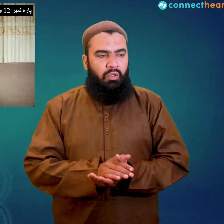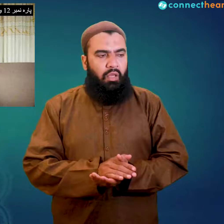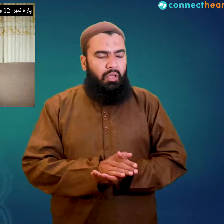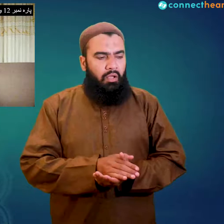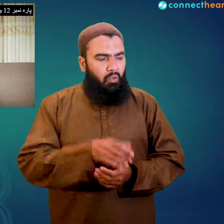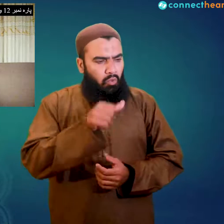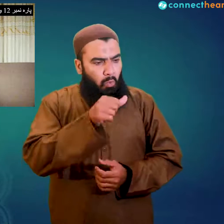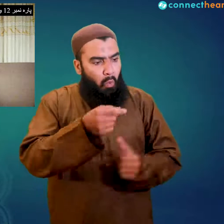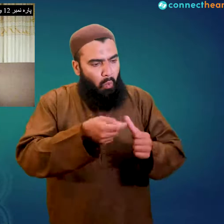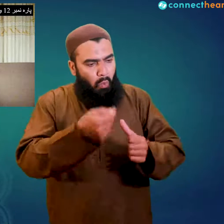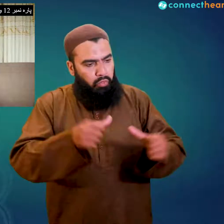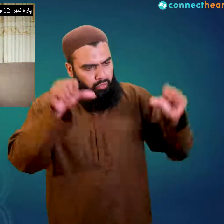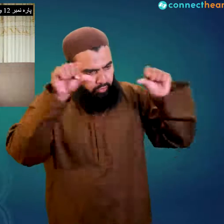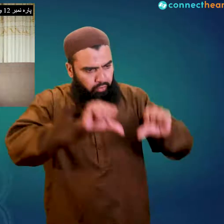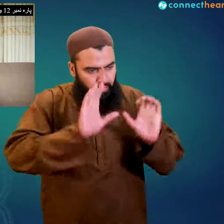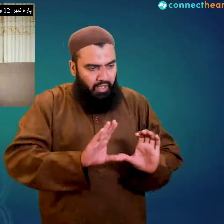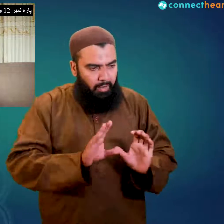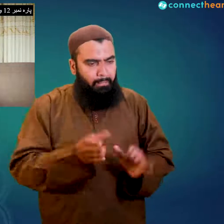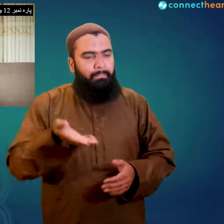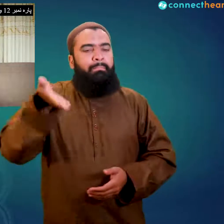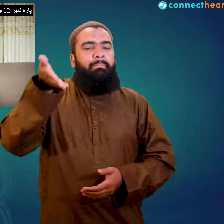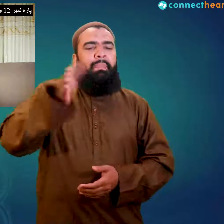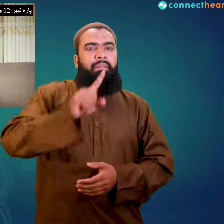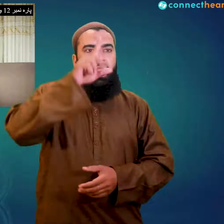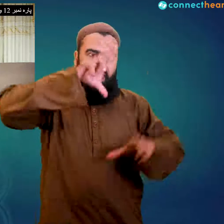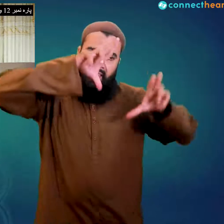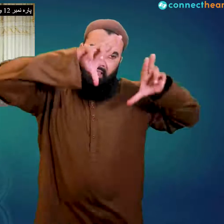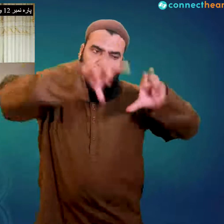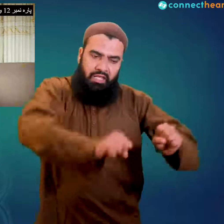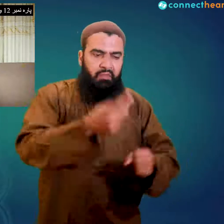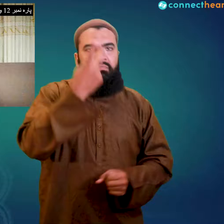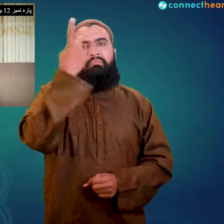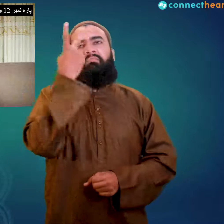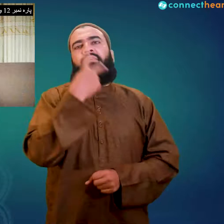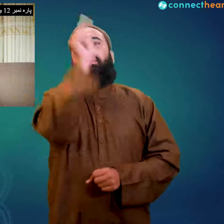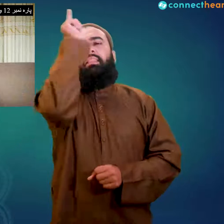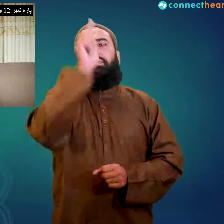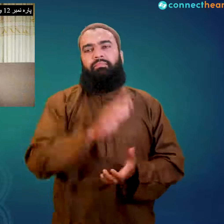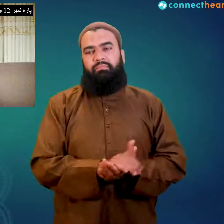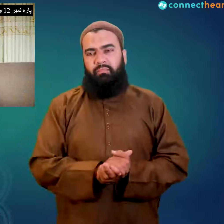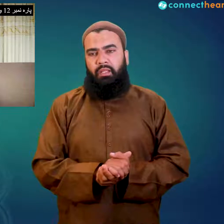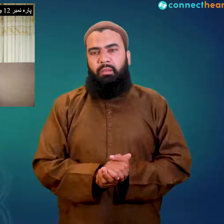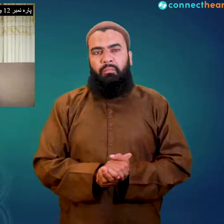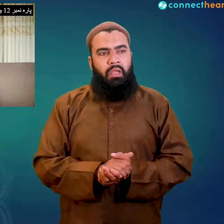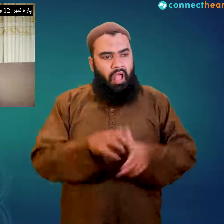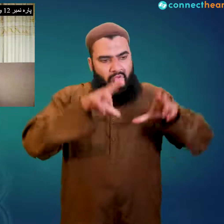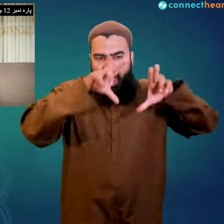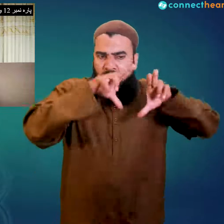لائے، اپنی روش سے باز نہیں آئے، اللہ نے انہیں عذاب میں پکڑ لیا۔